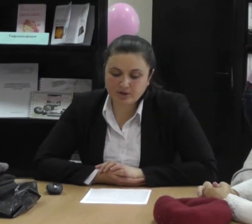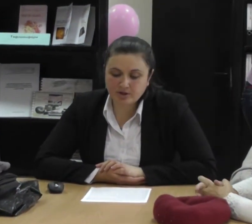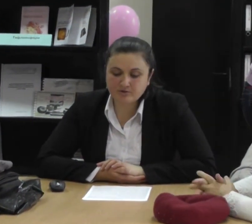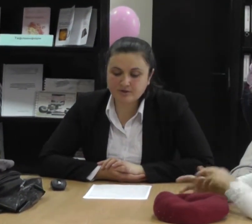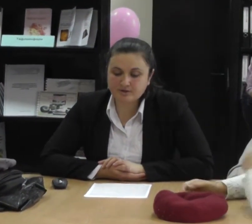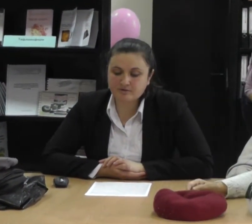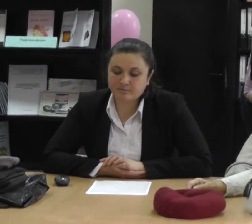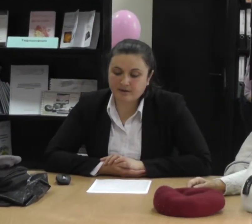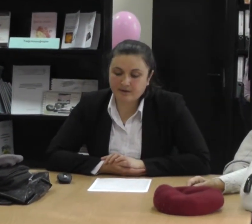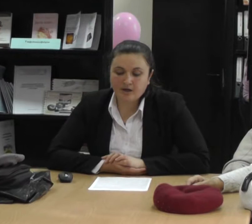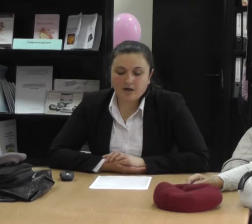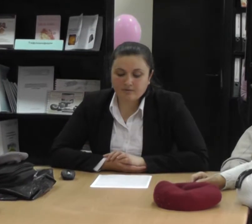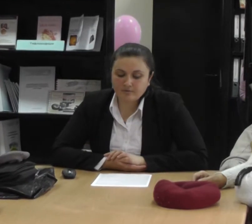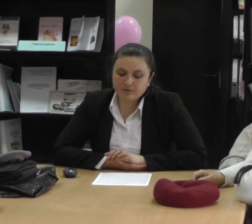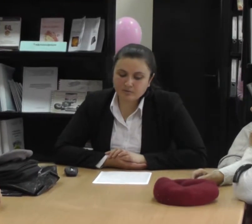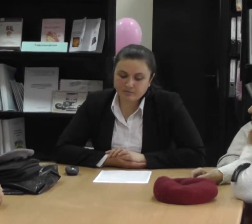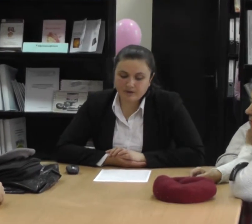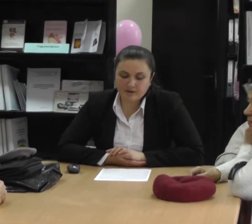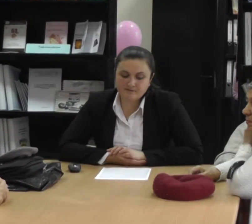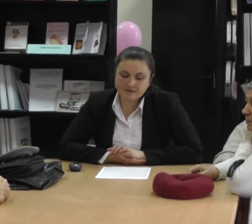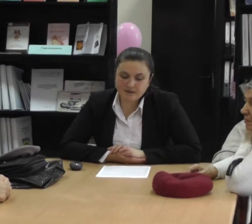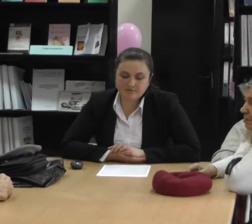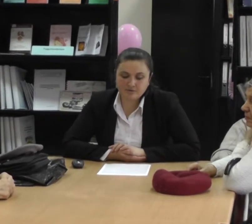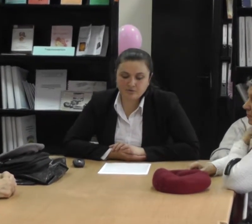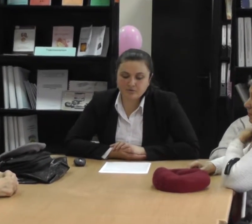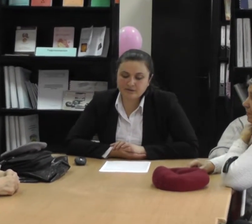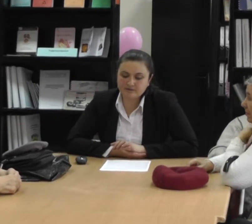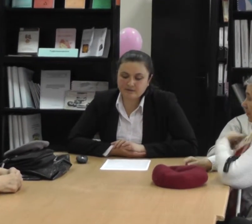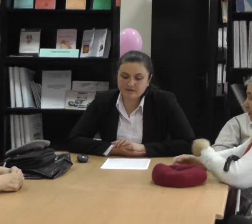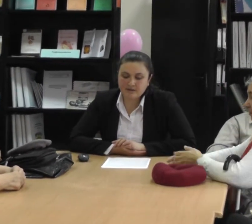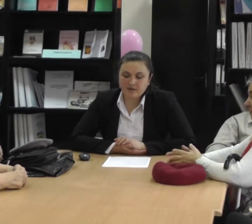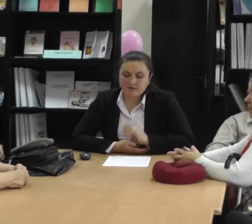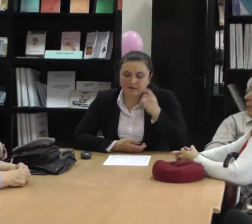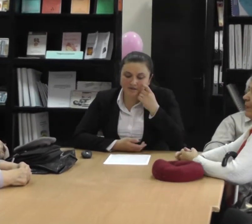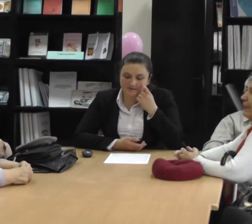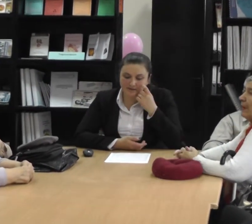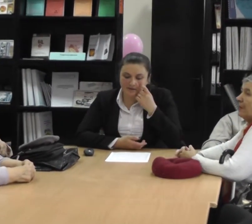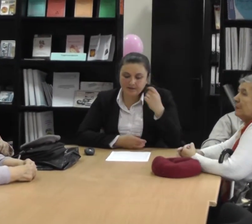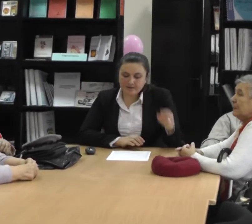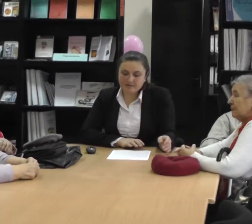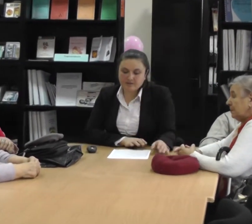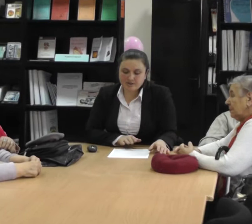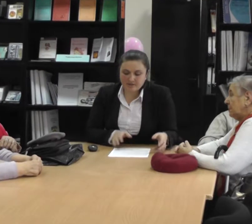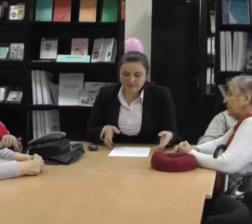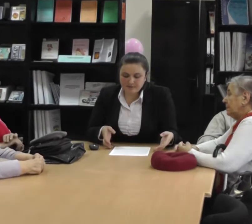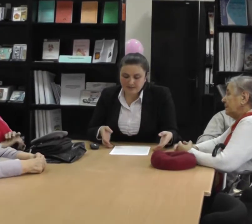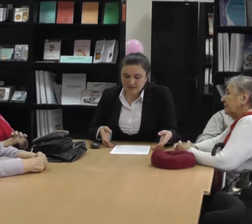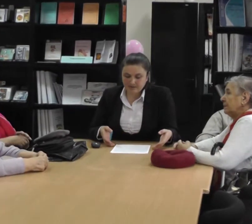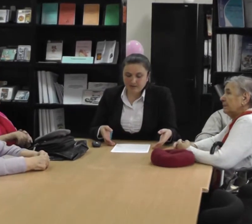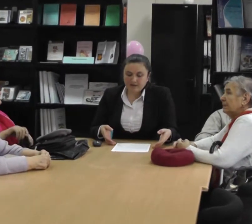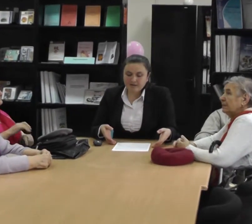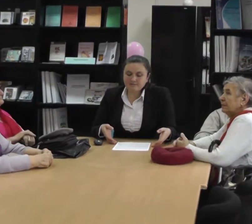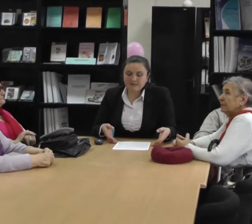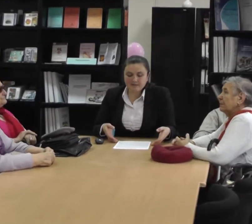его украшают чудесные тюльпаны, ковровые клумбы. И, как всегда, весной город одевается в многоцветный наряд каштанов и